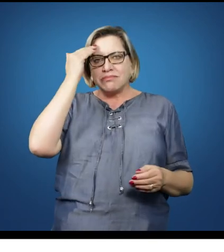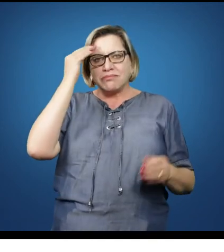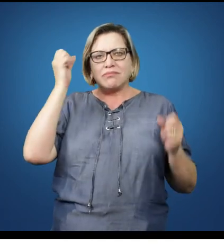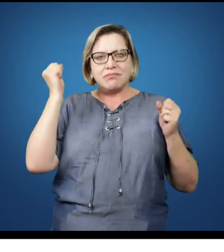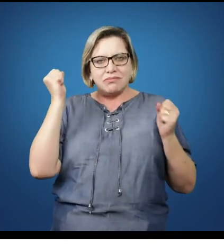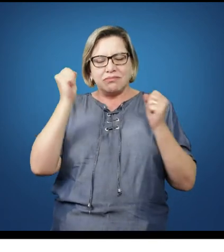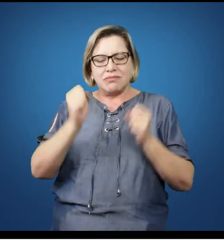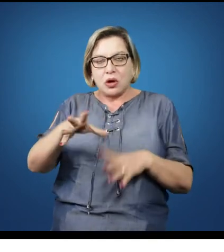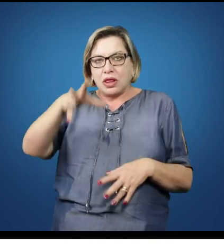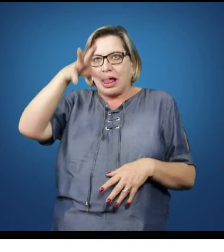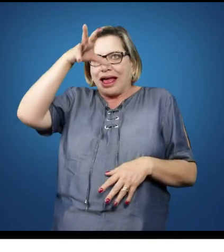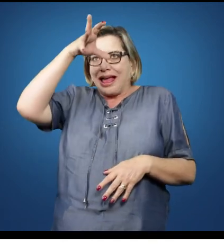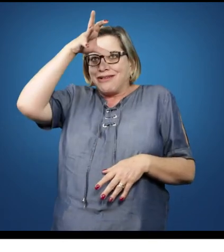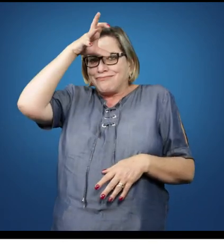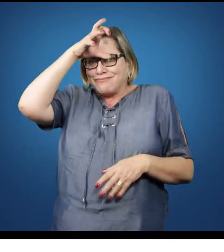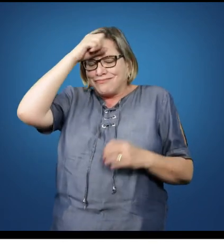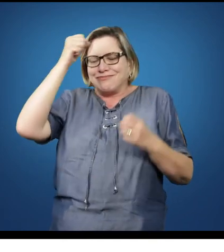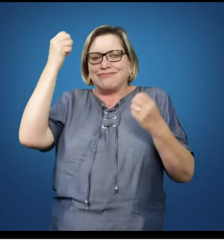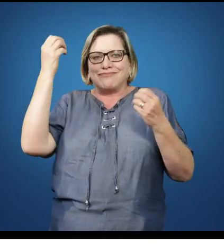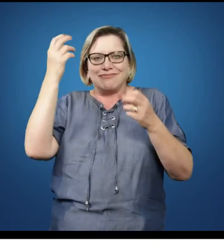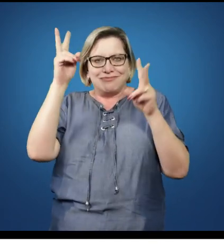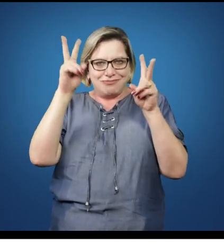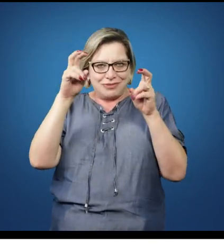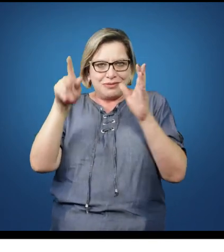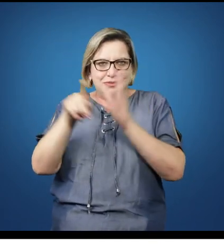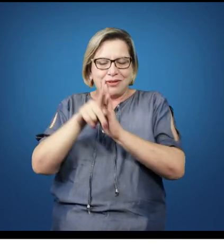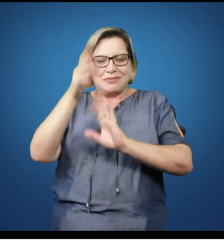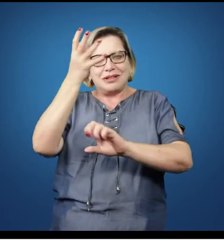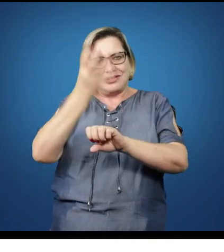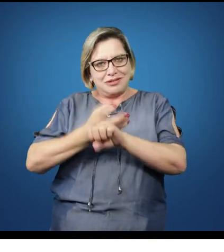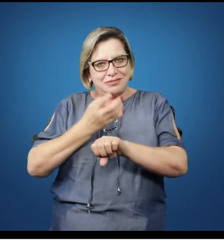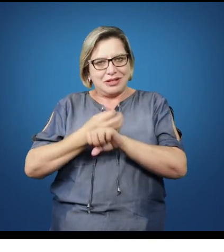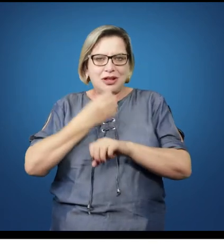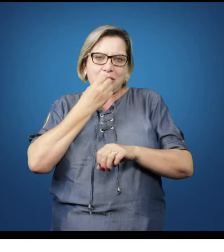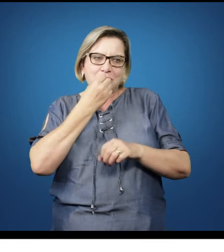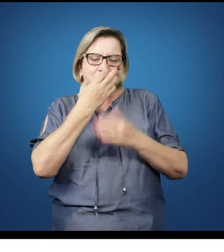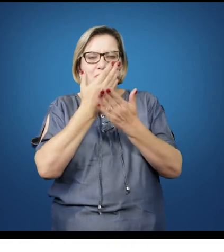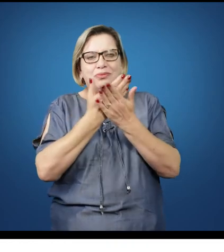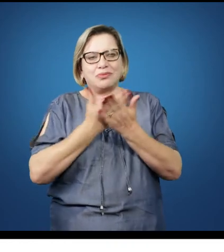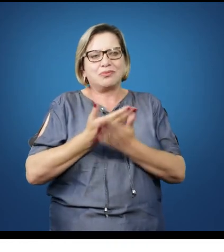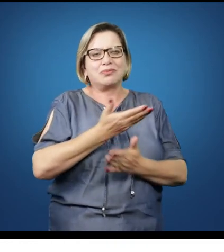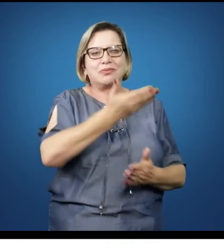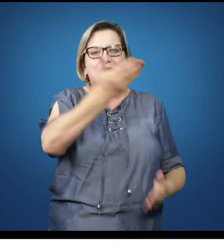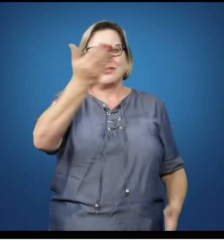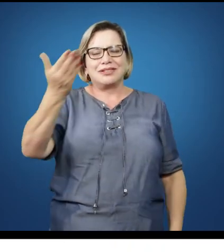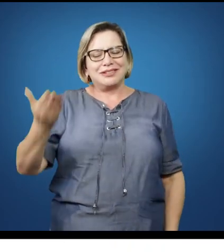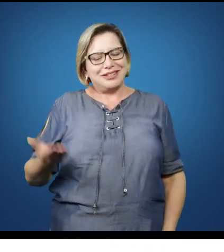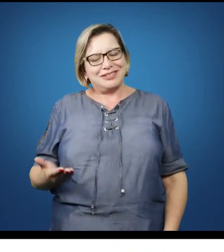absorver bem o conteúdo dessa disciplina. Um bom trabalho e bom estudo a todos. Valeu!